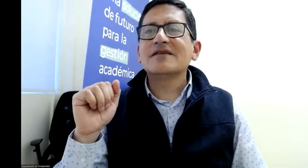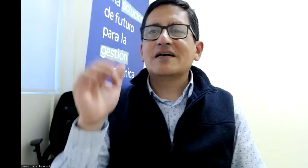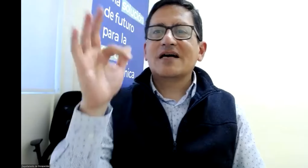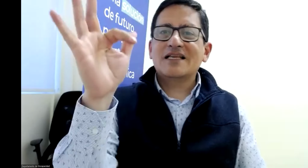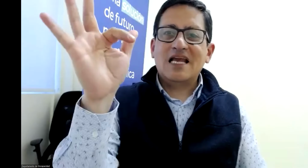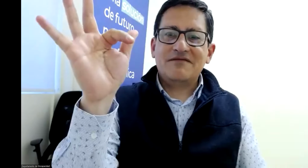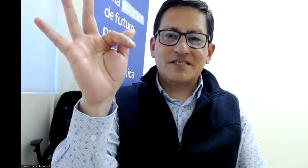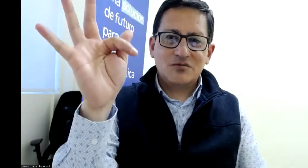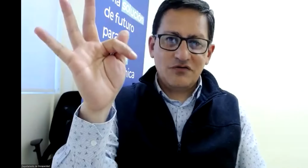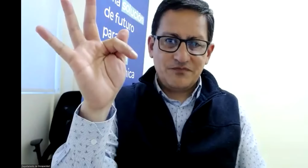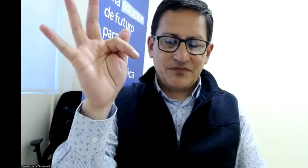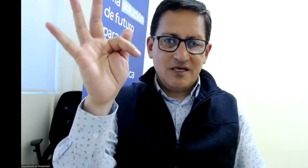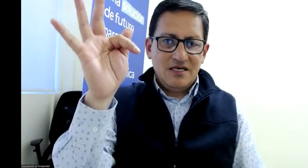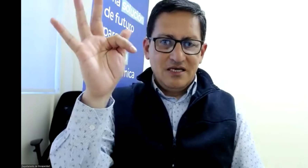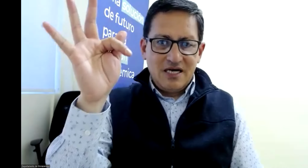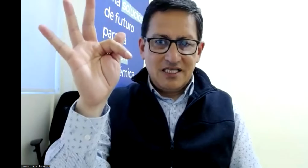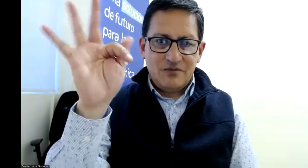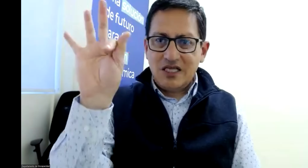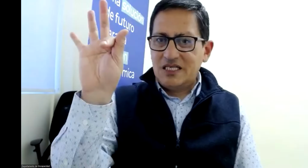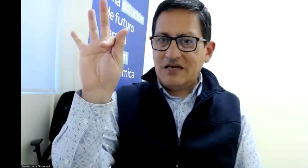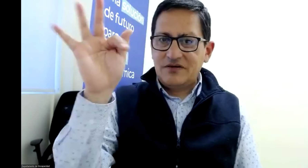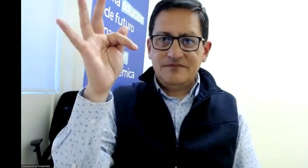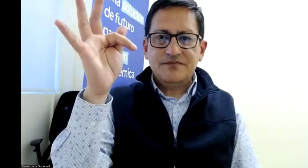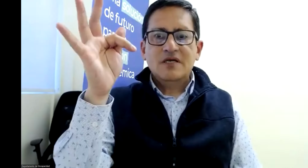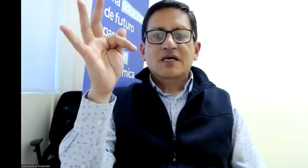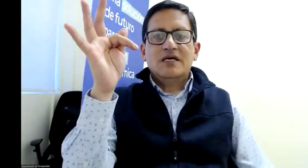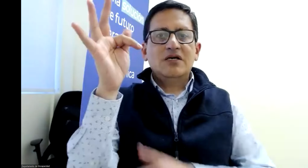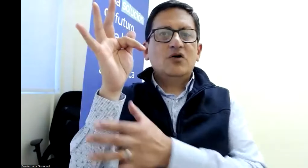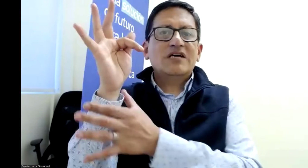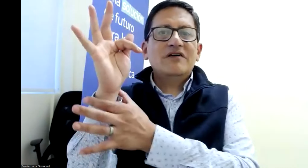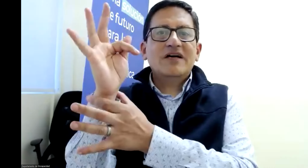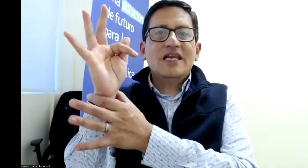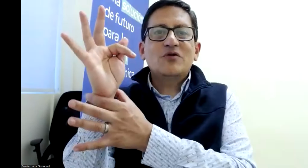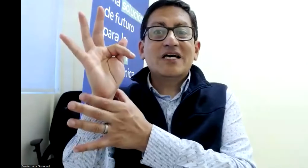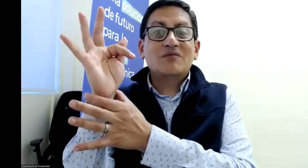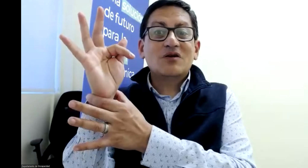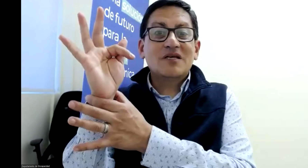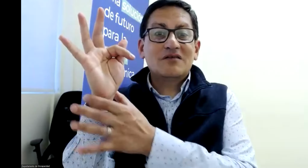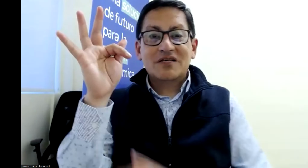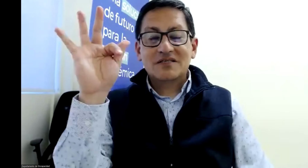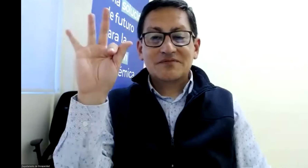Ya. Ahí está la F, ¿cierto? Muy bien. Ahí tenemos la letra F. Y otra vez va de la muñeca el movimiento, fíjense.